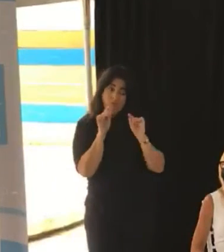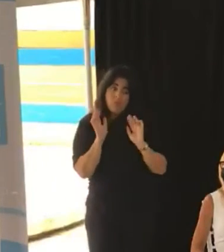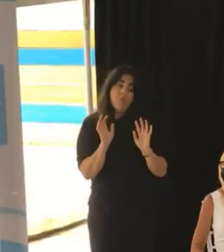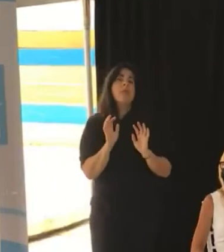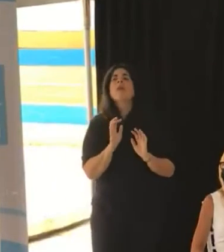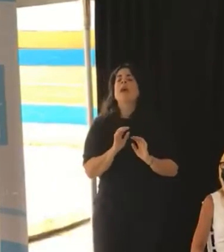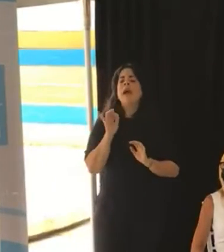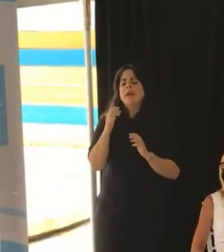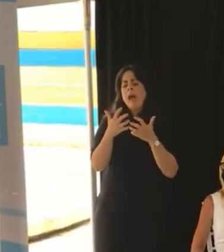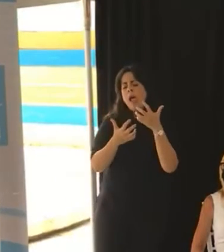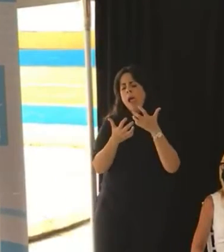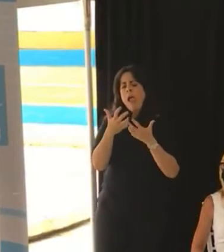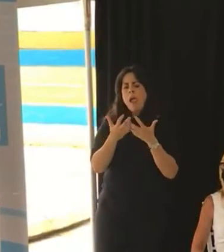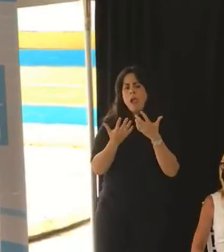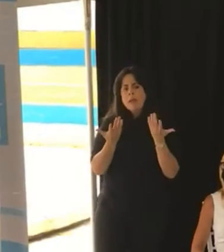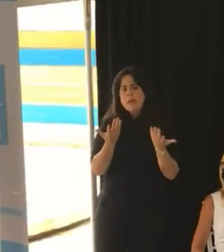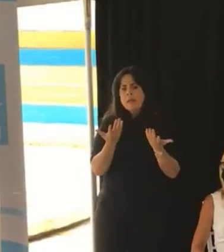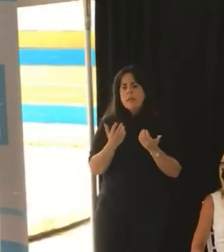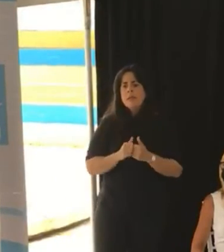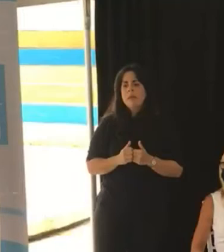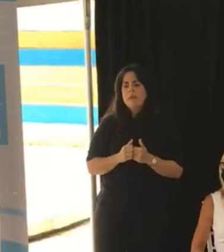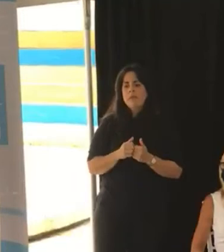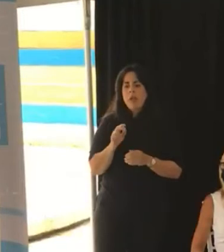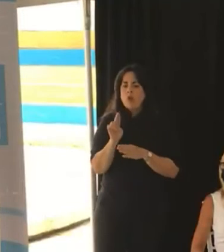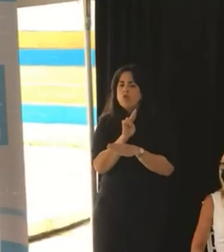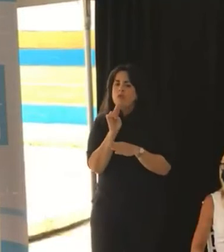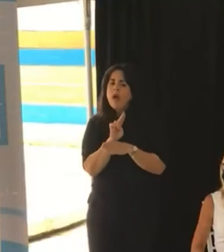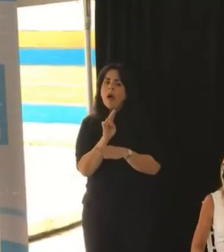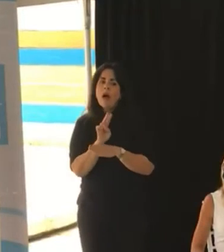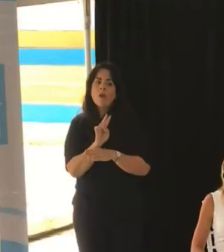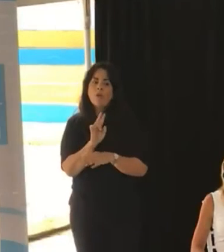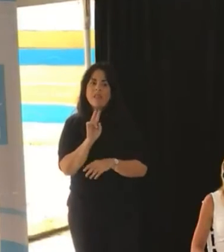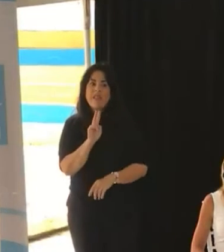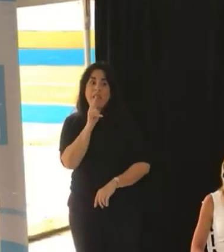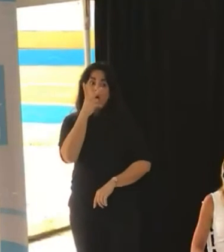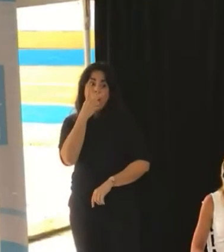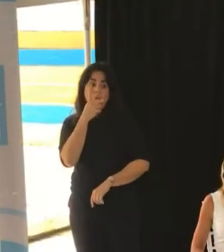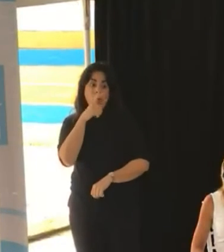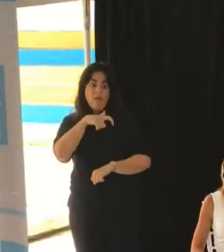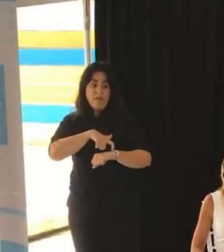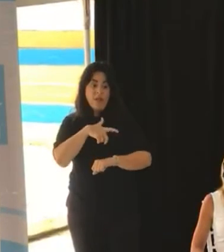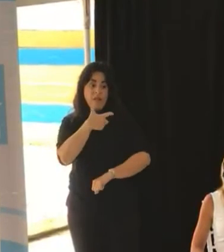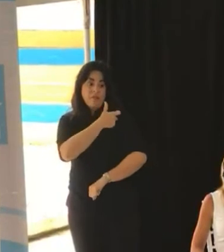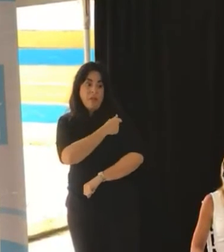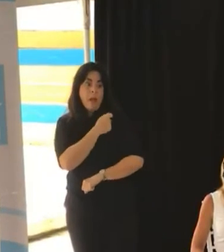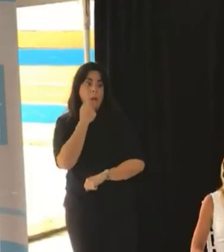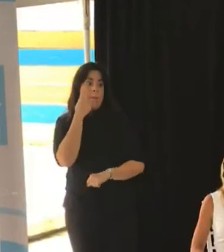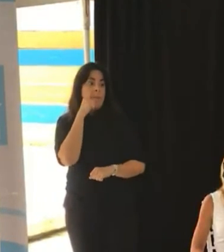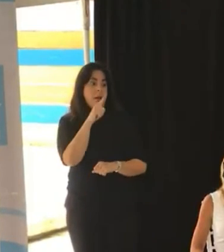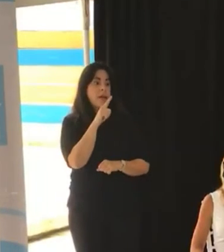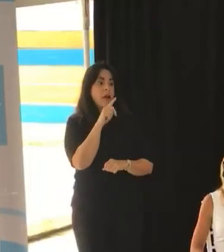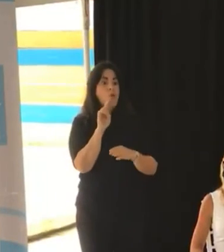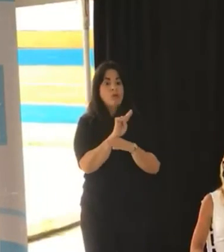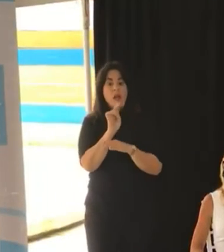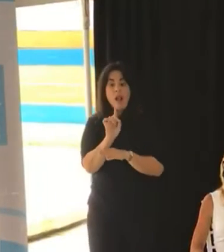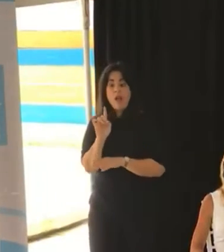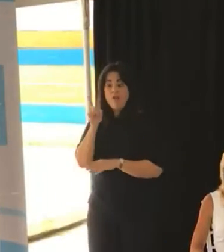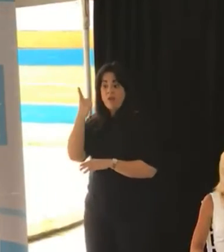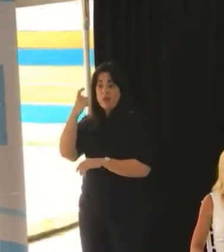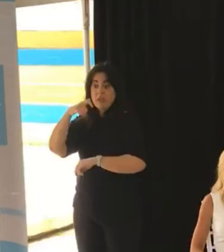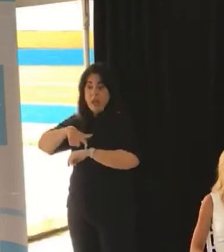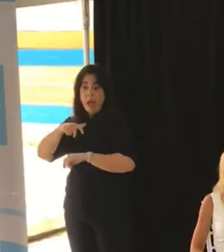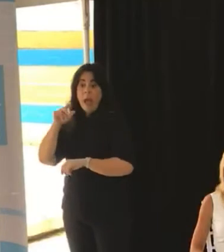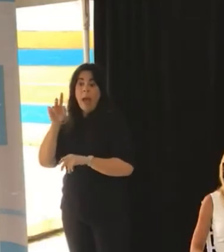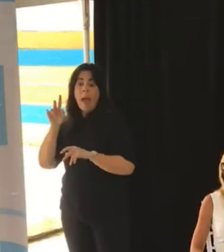relaciona con, por ejemplo, haber utilizado la segunda dosis para administrársela por primera vez a Maestros, sí, hay